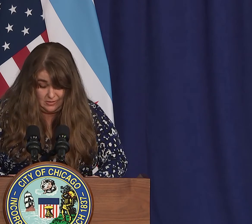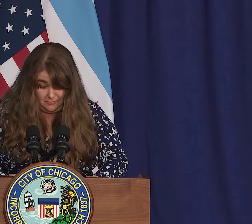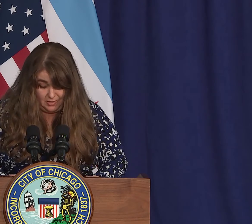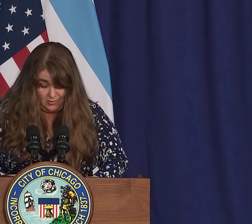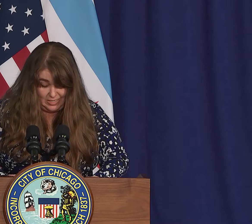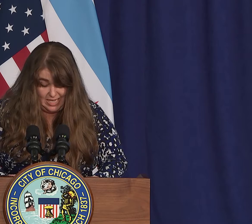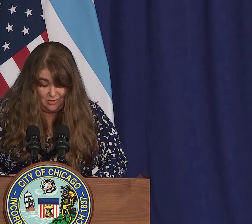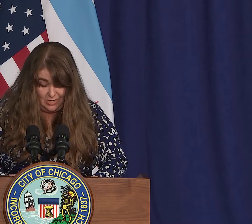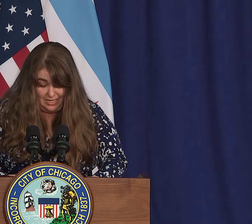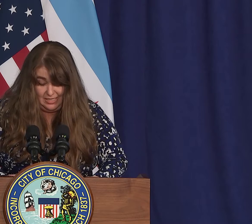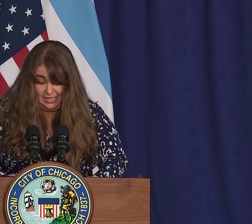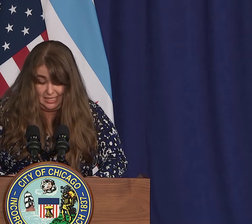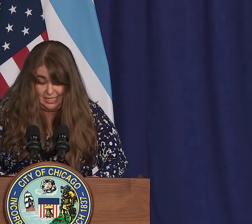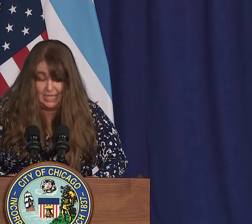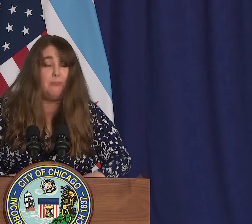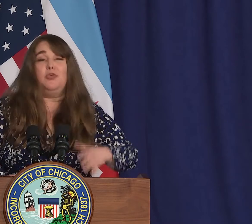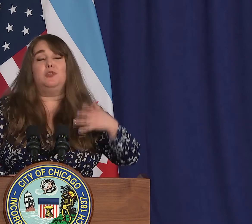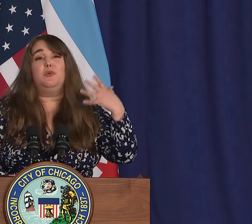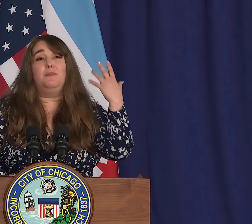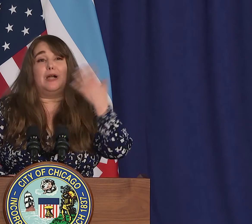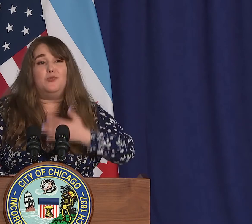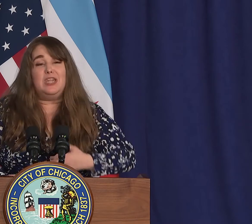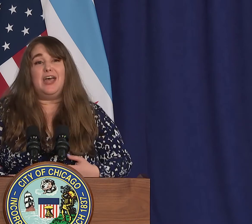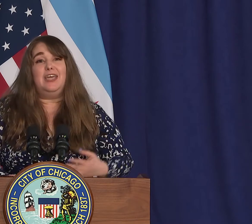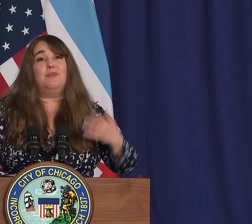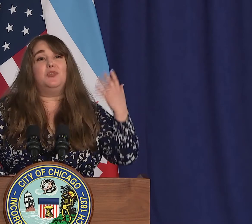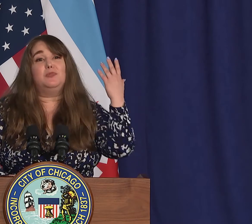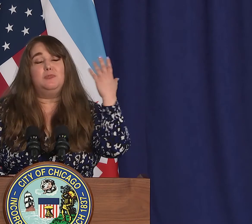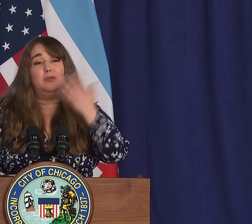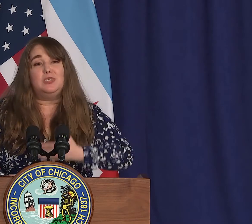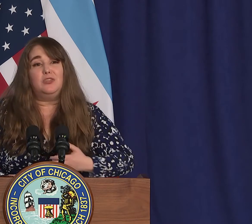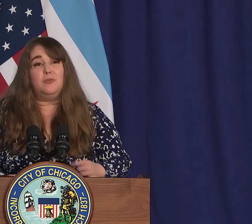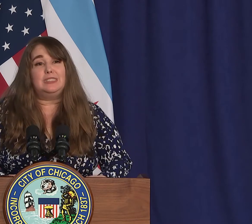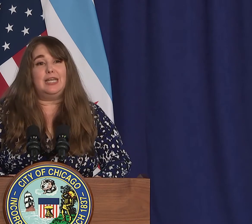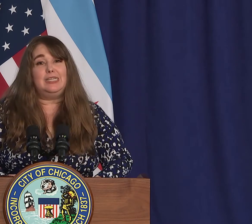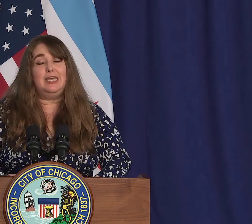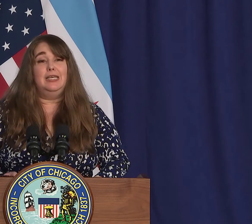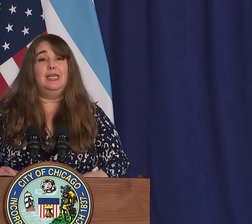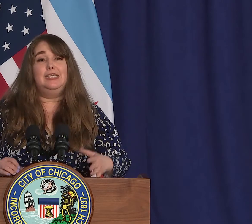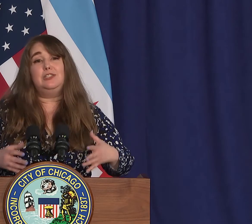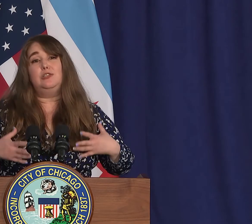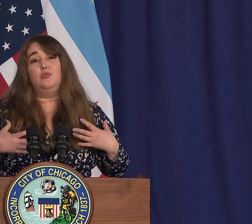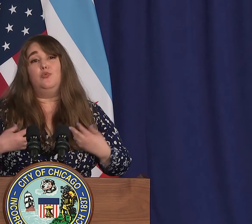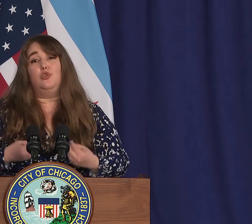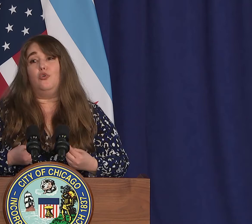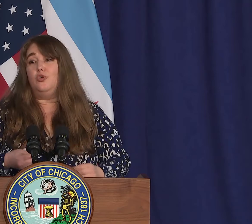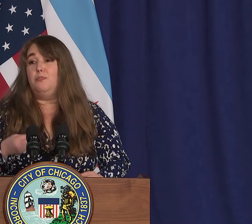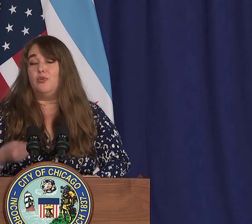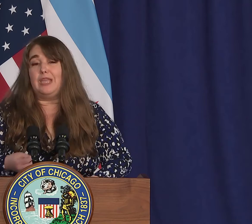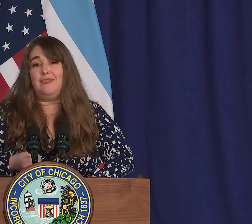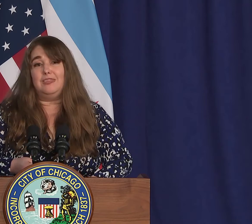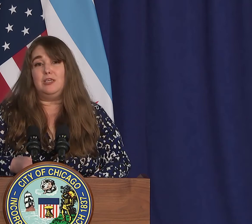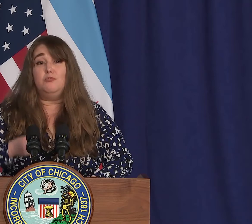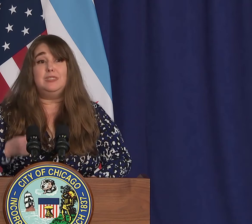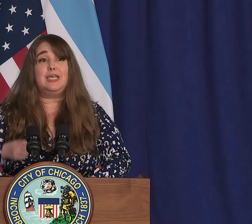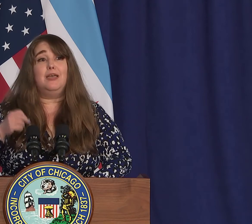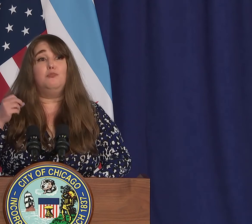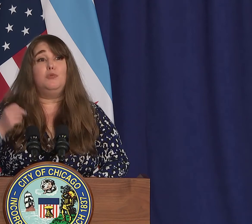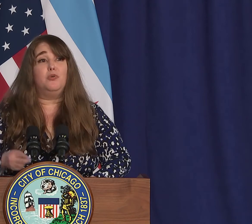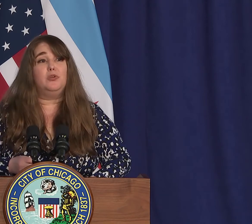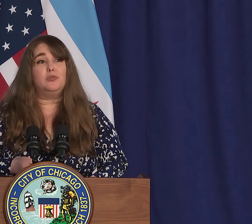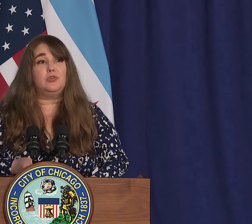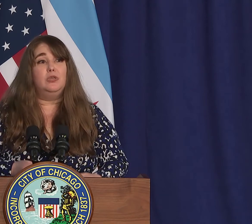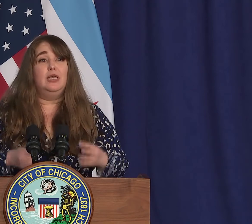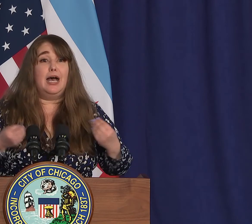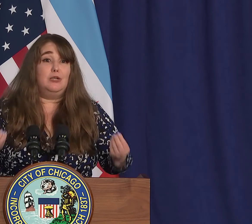años, y ahora la podemos ver vacunada, la podemos ver usando mascarilla, y ese es un tono importante y un mensaje